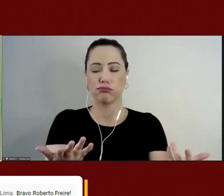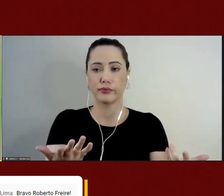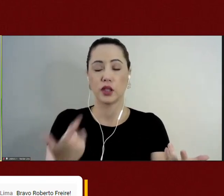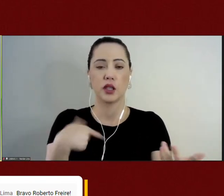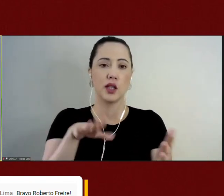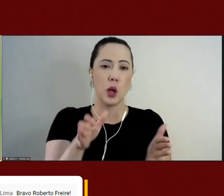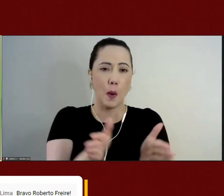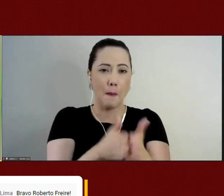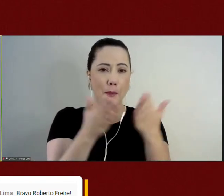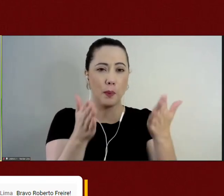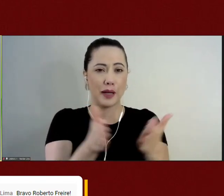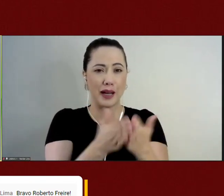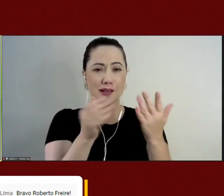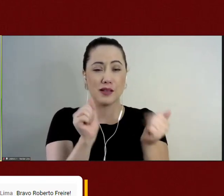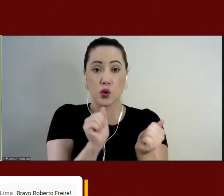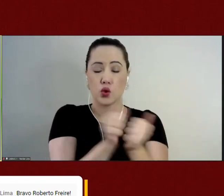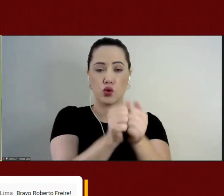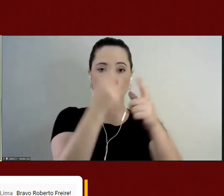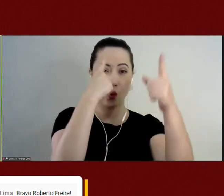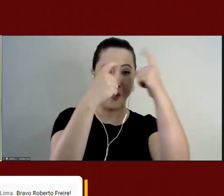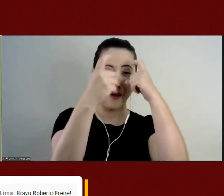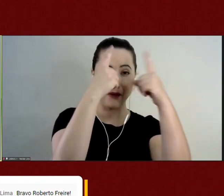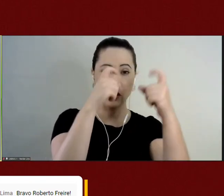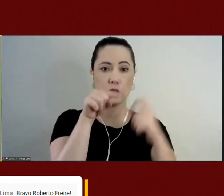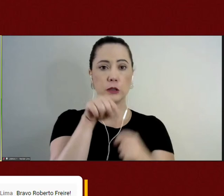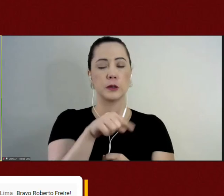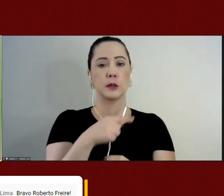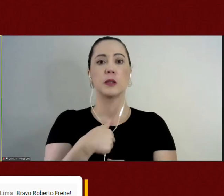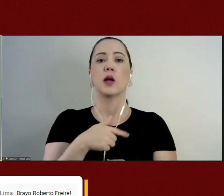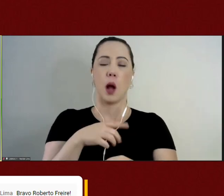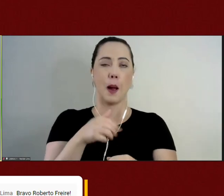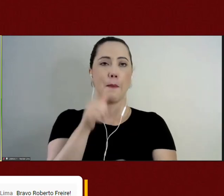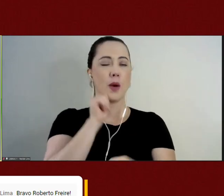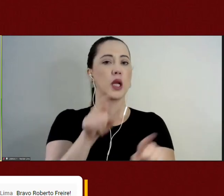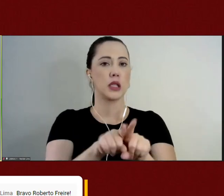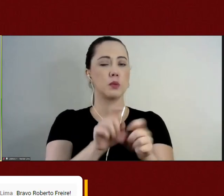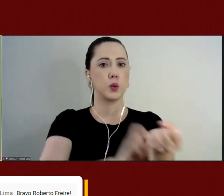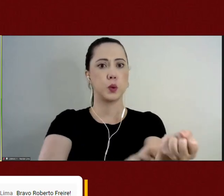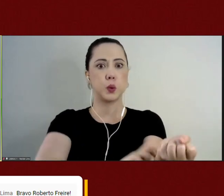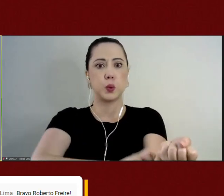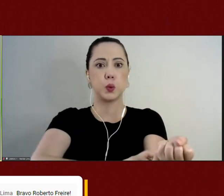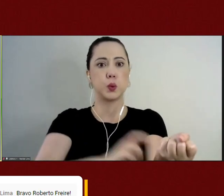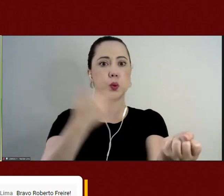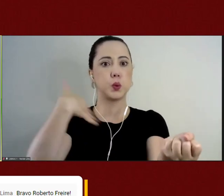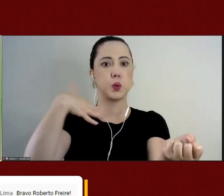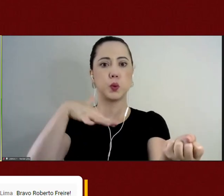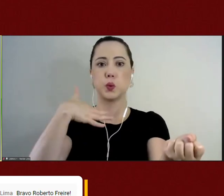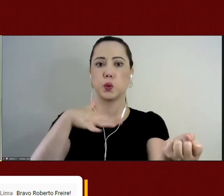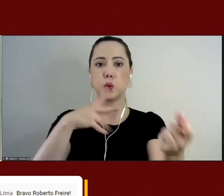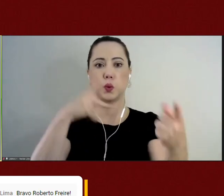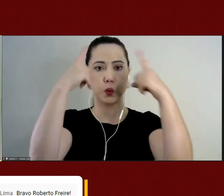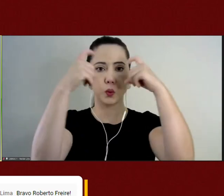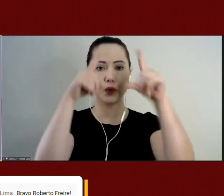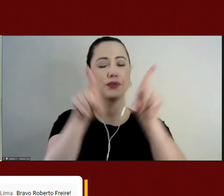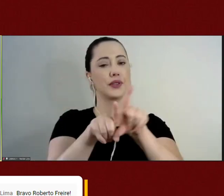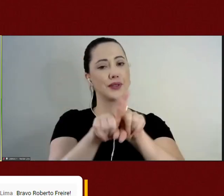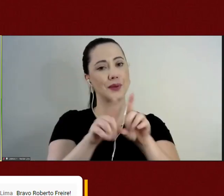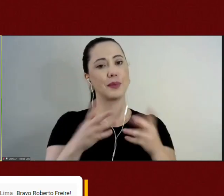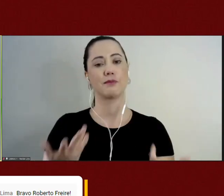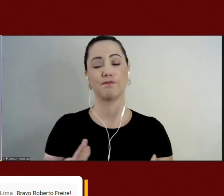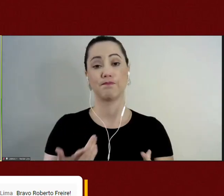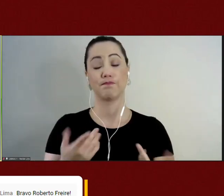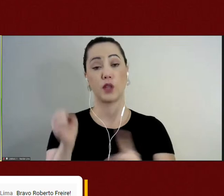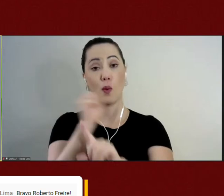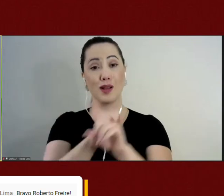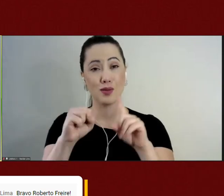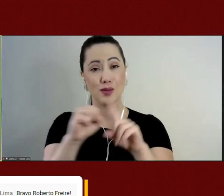pobreza junto com a violência, ela fica muito mais violenta. Então, aquilo é uma coisa que a sociedade precisa olhar,